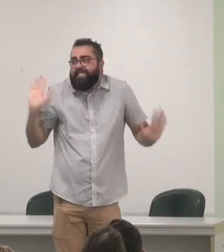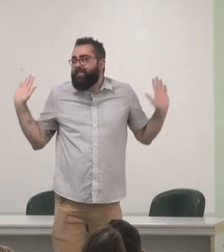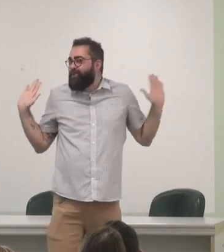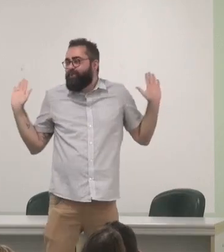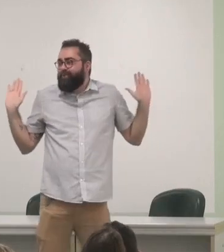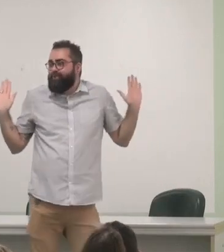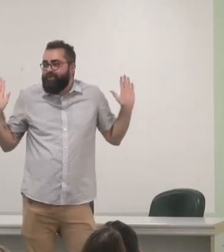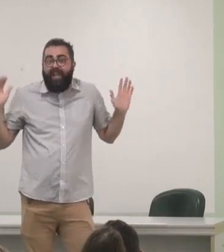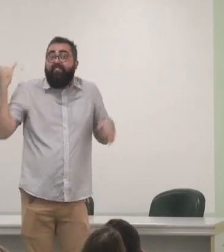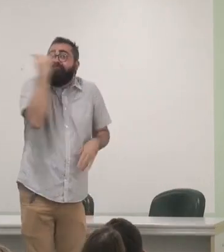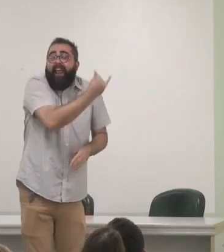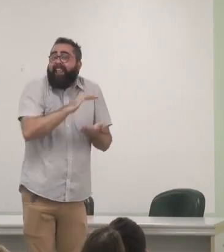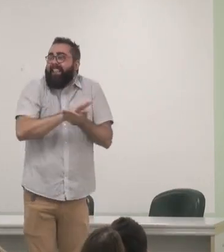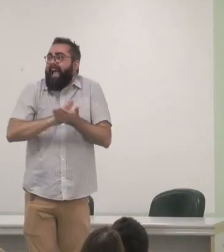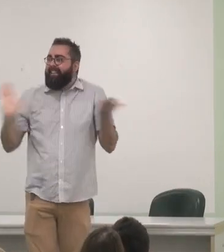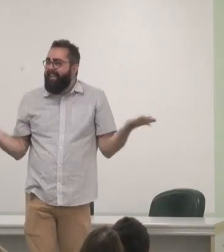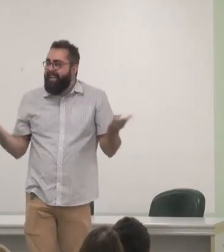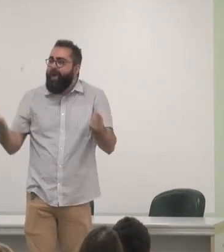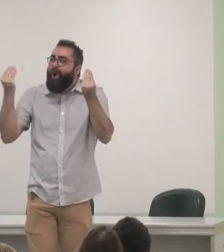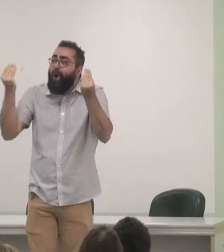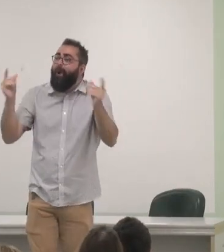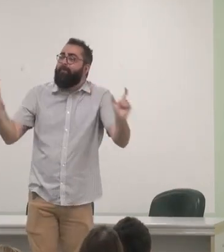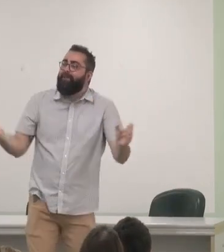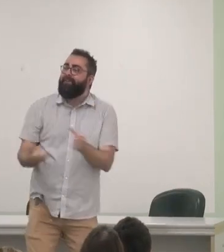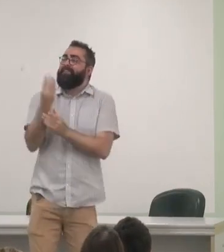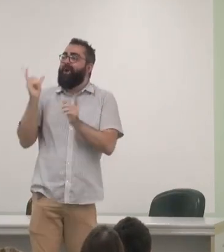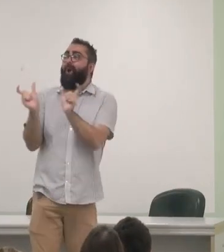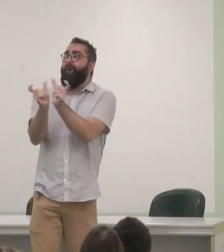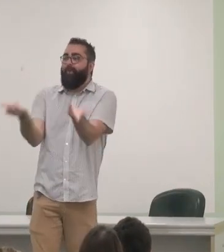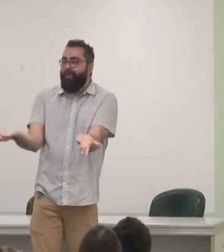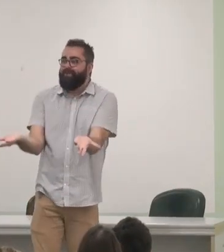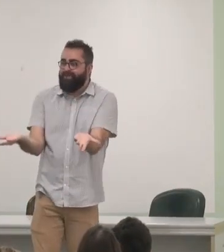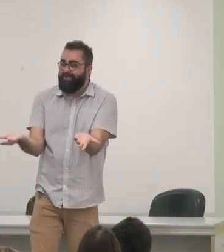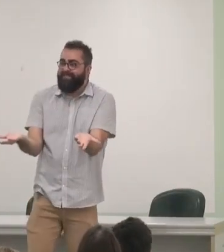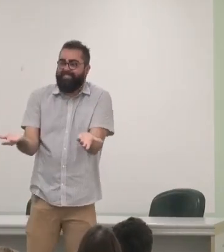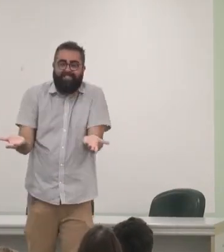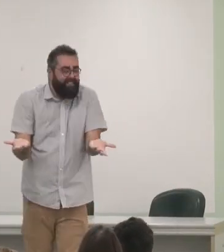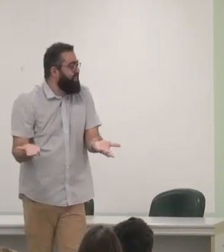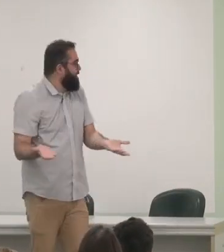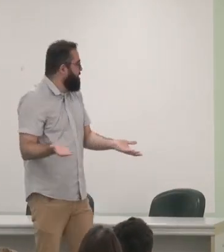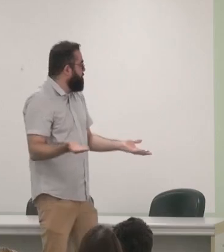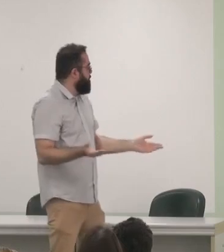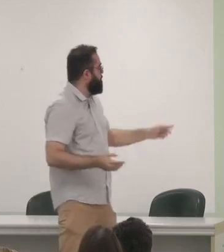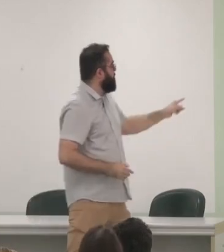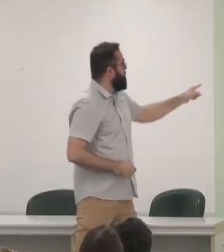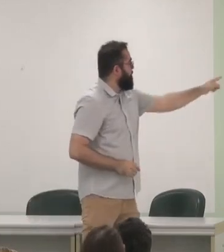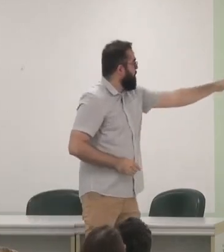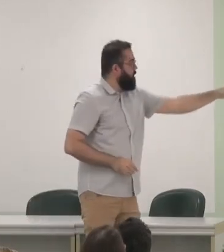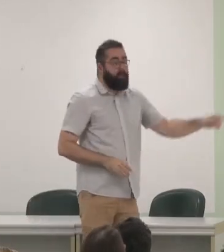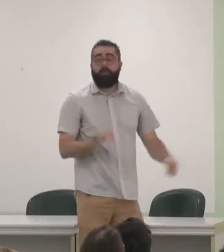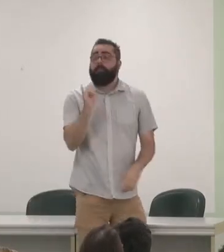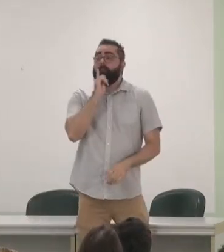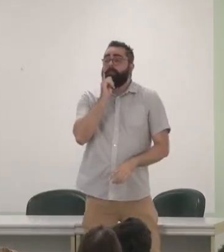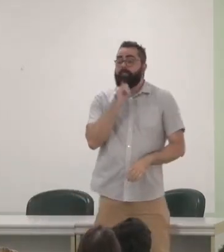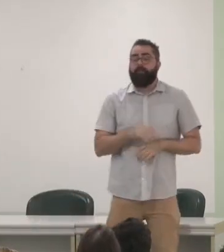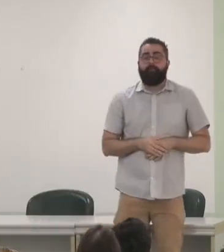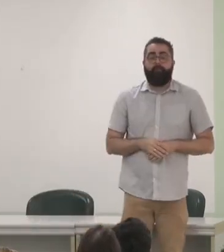cena inventaram isso sem que ninguém os ensinasse, né? Então, como é que esses compostos surgem, né, sem que ninguém os